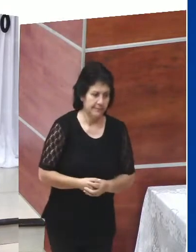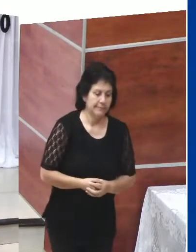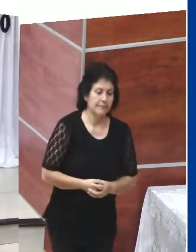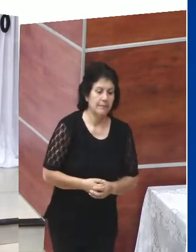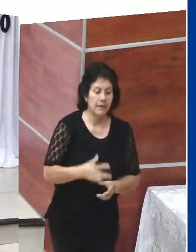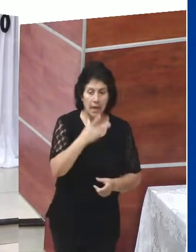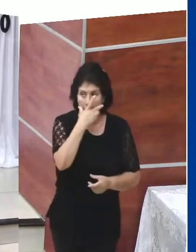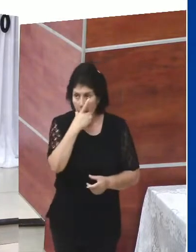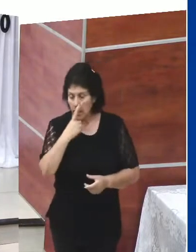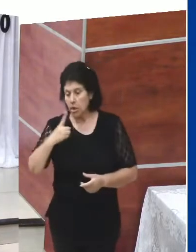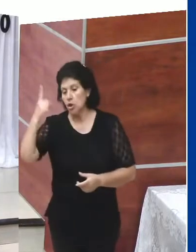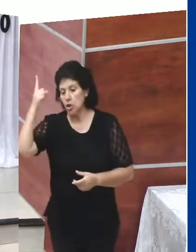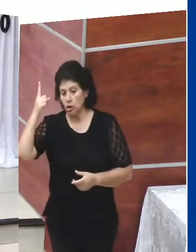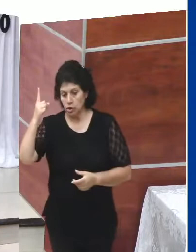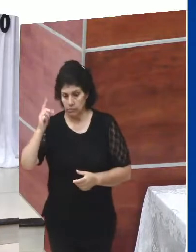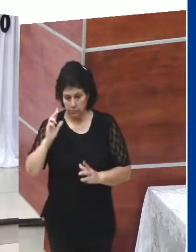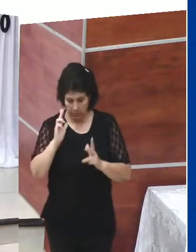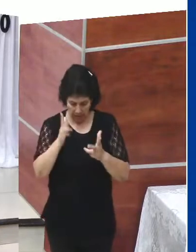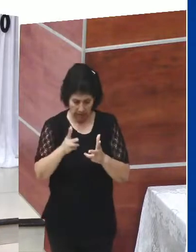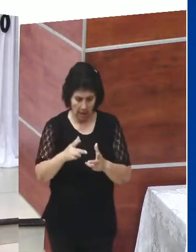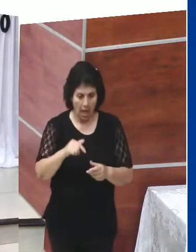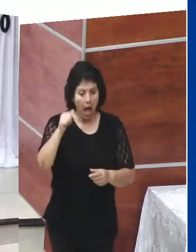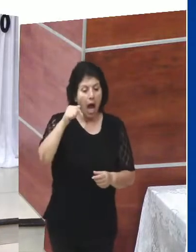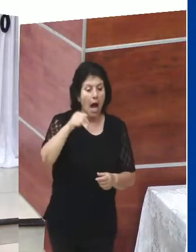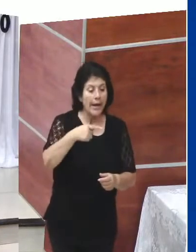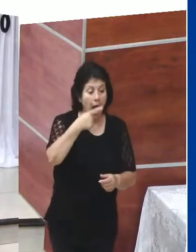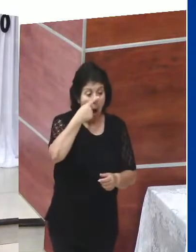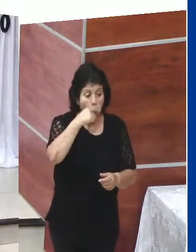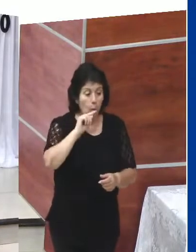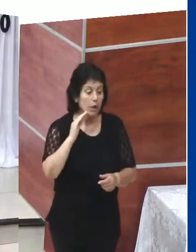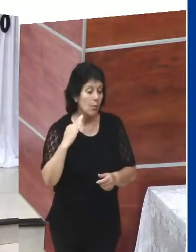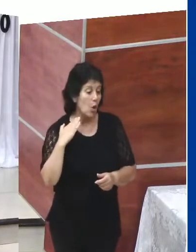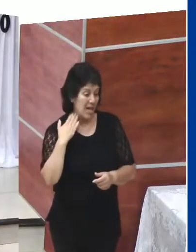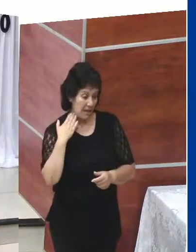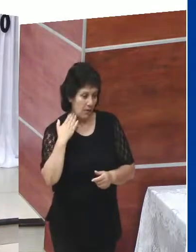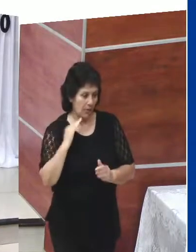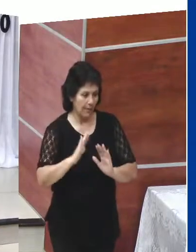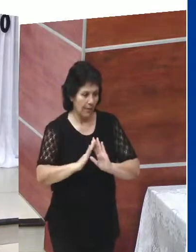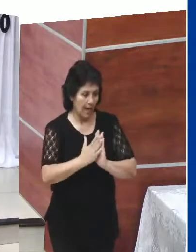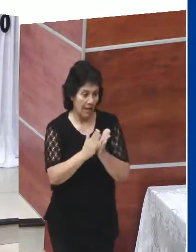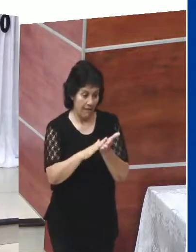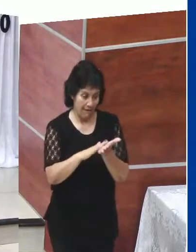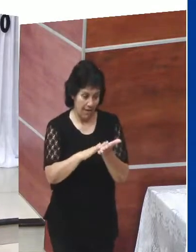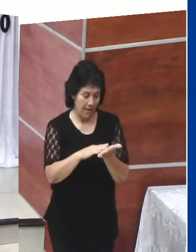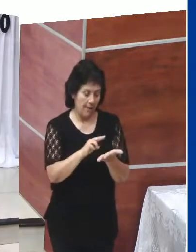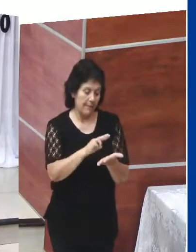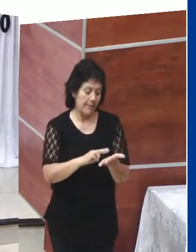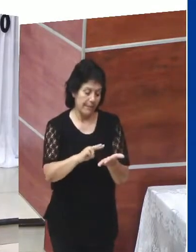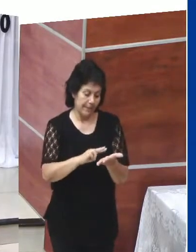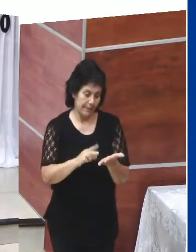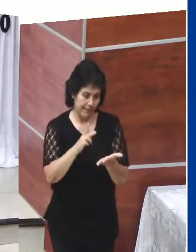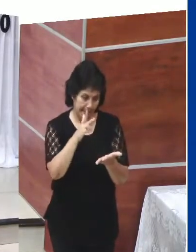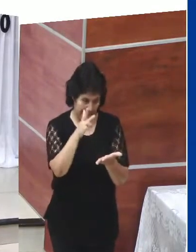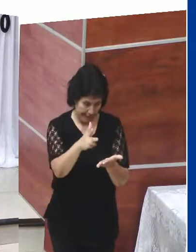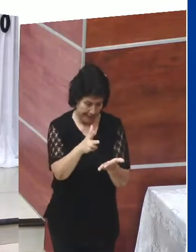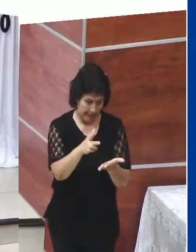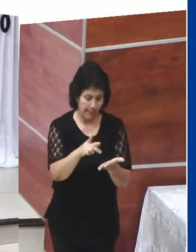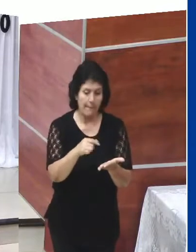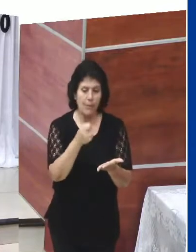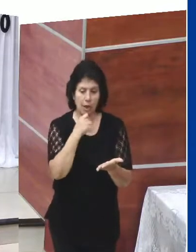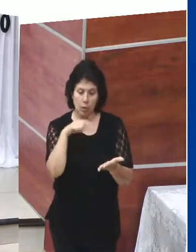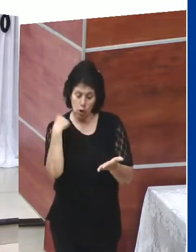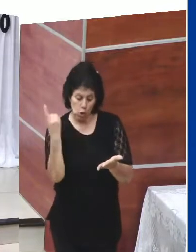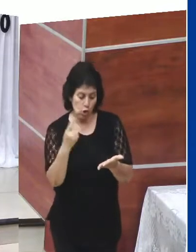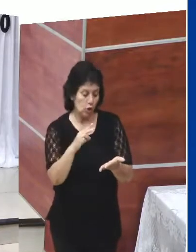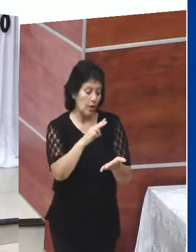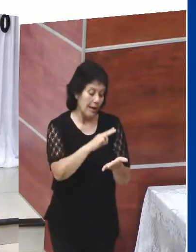Dios promete, y vamos a abrir Apocalipsis capítulo 1, 13. Es un texto muy conocido, pero Dios promete que el que lee y pone atención a la palabra de